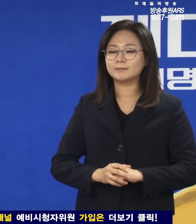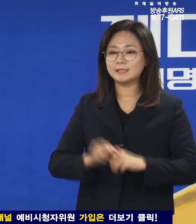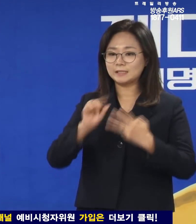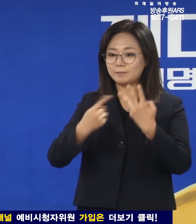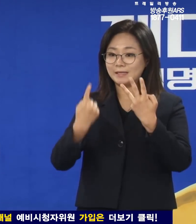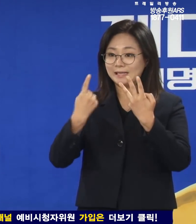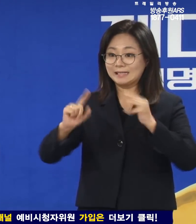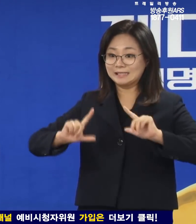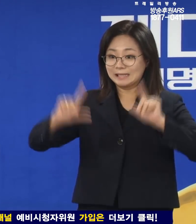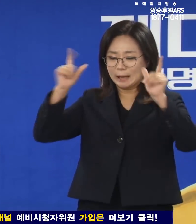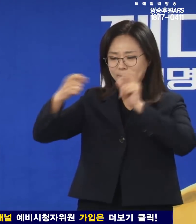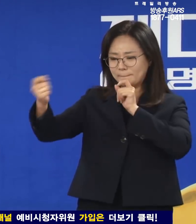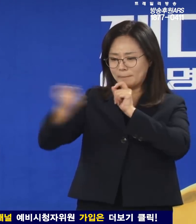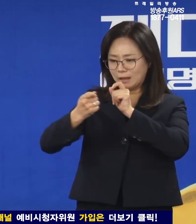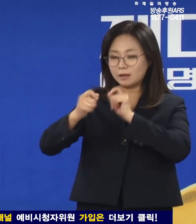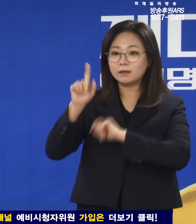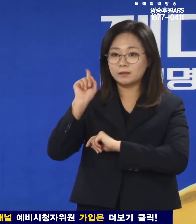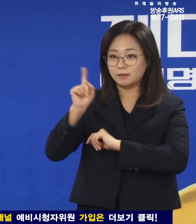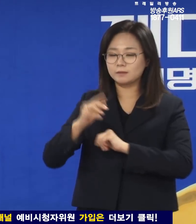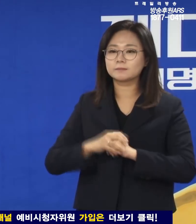3.1절이 하루 앞으로 다가왔습니다.